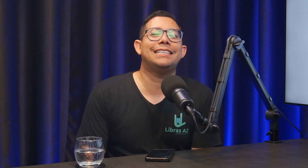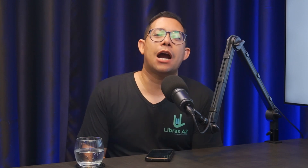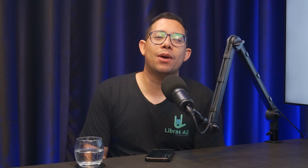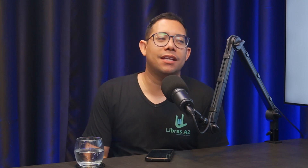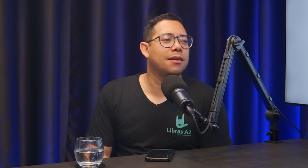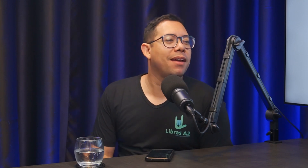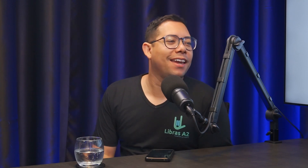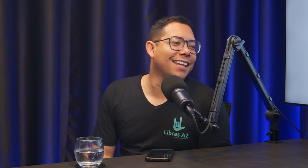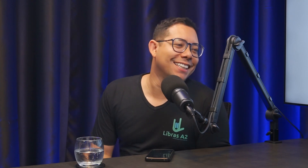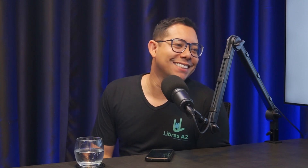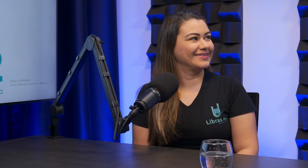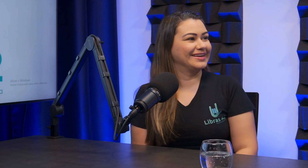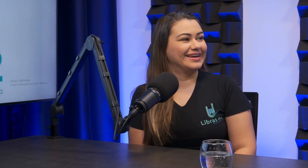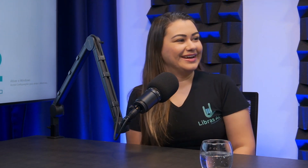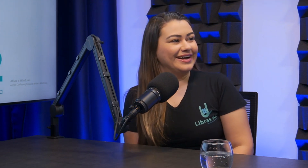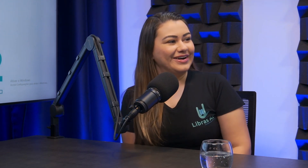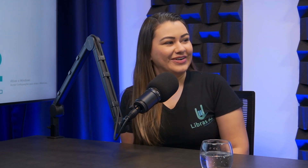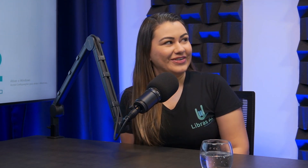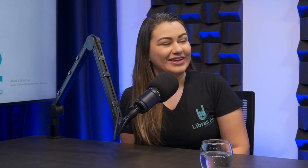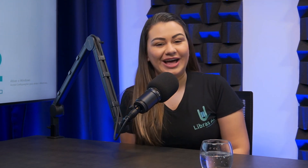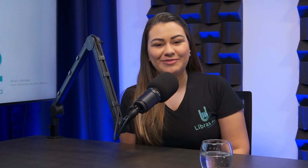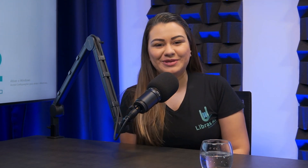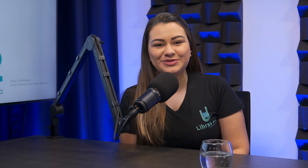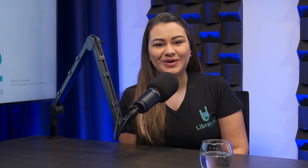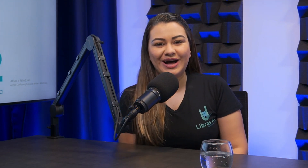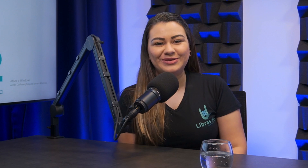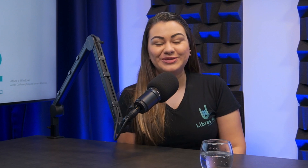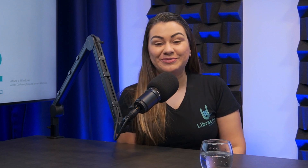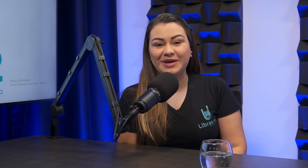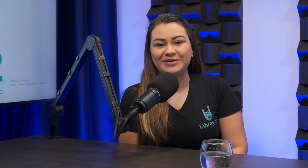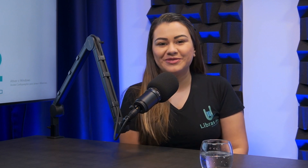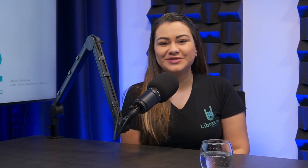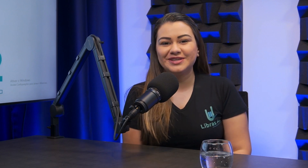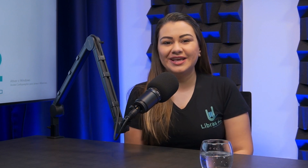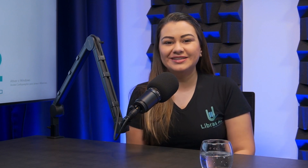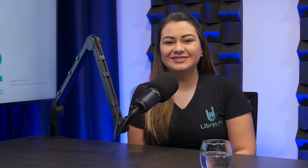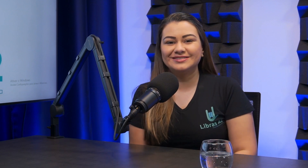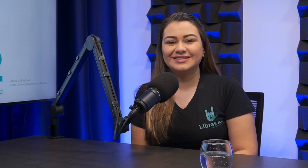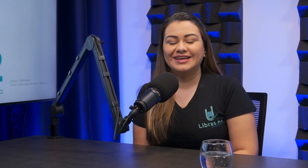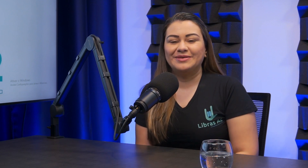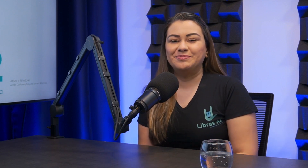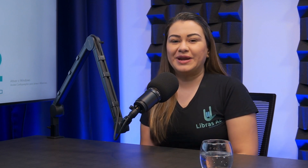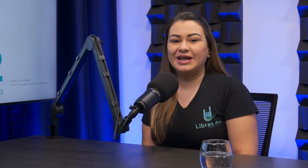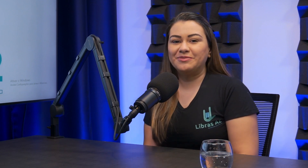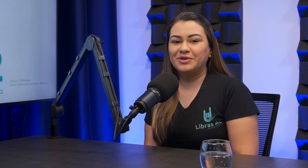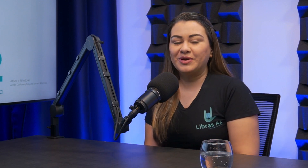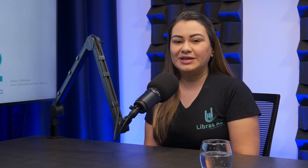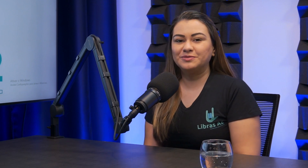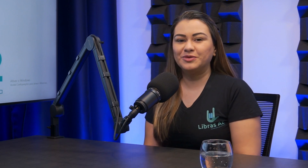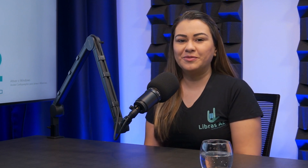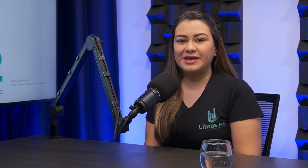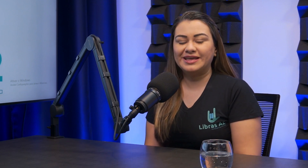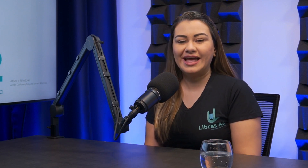aqui também. Olá pessoal, tudo bem com vocês? Para quem não me conhece, meu nome é